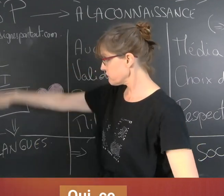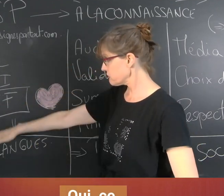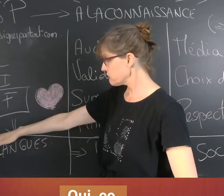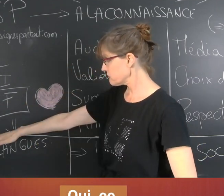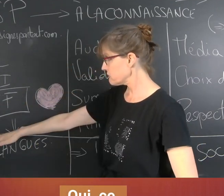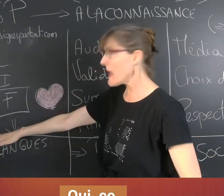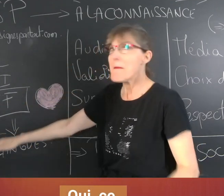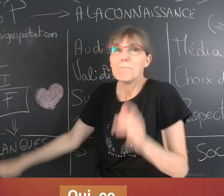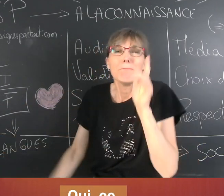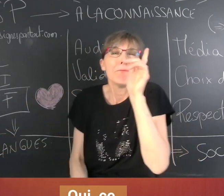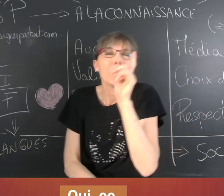LSF, oui,